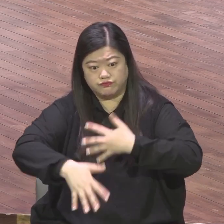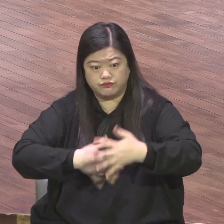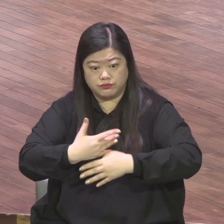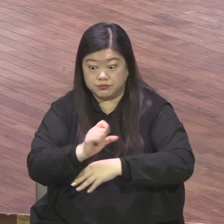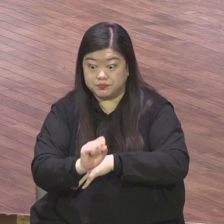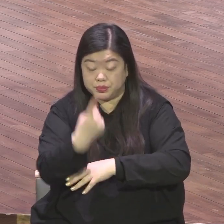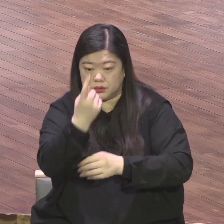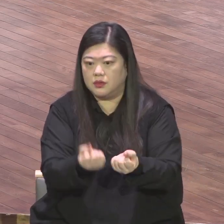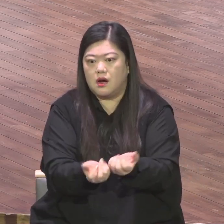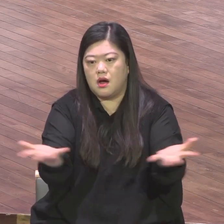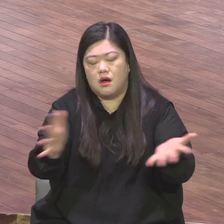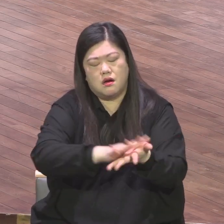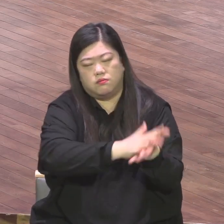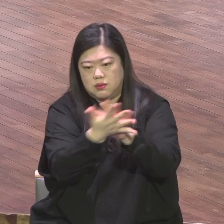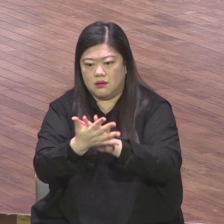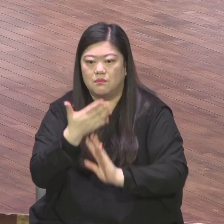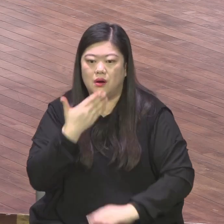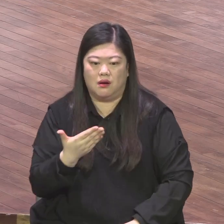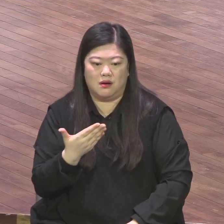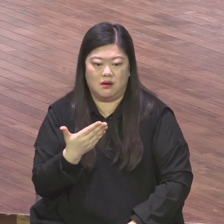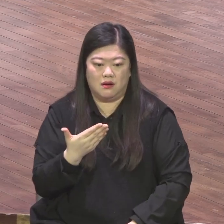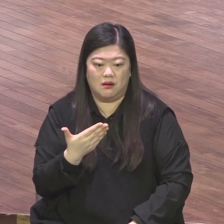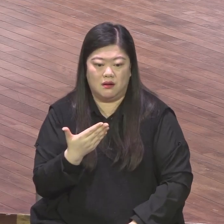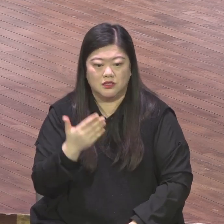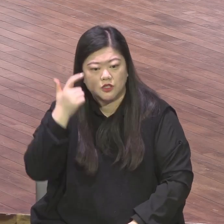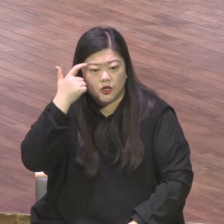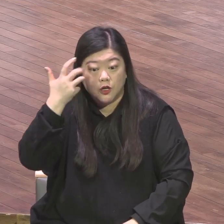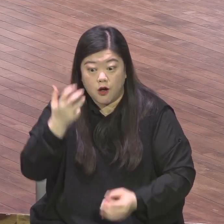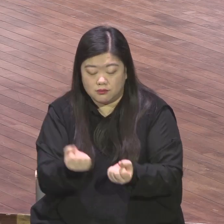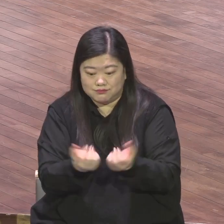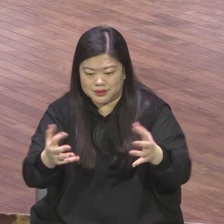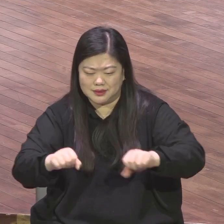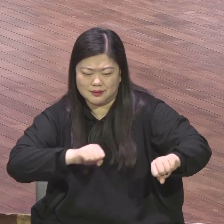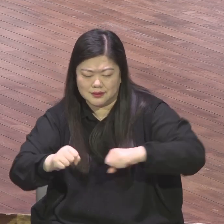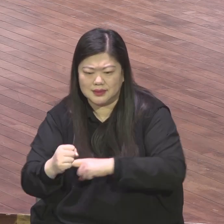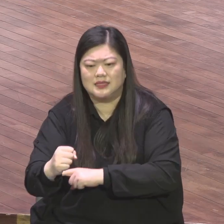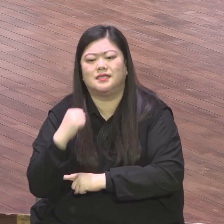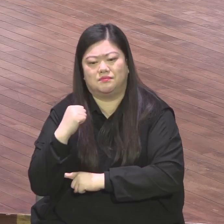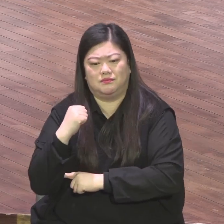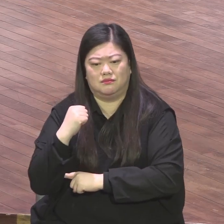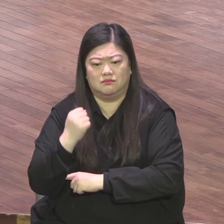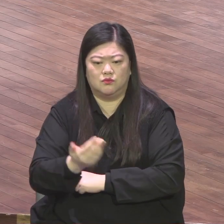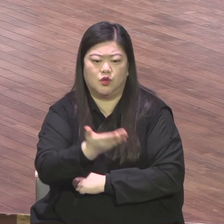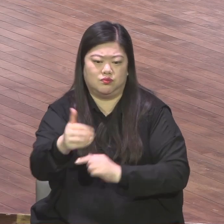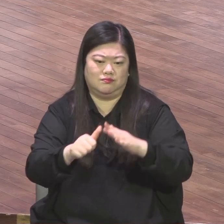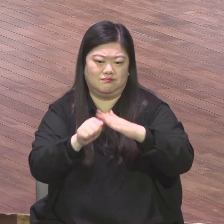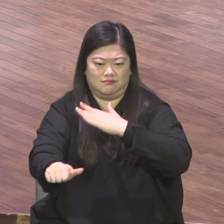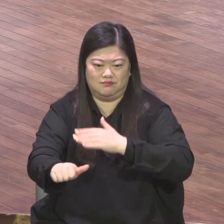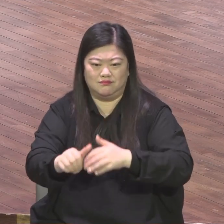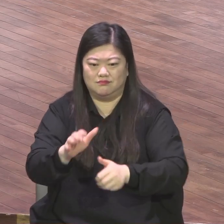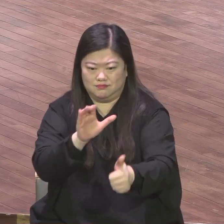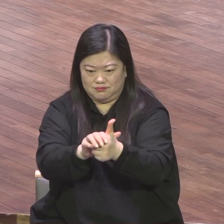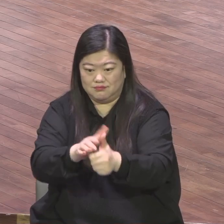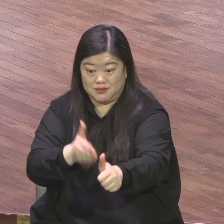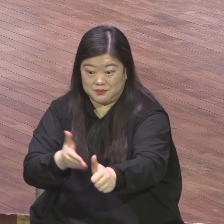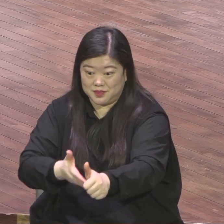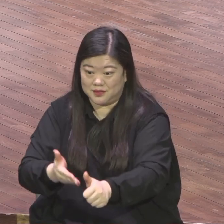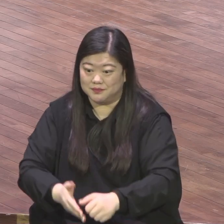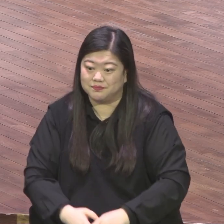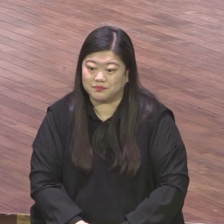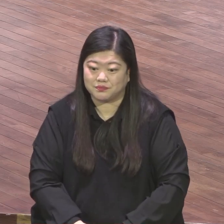주여 나에게 영교의 영적 지각변동 일으키는 주역이 되게 해야 주옵소서. 제가 처음 한